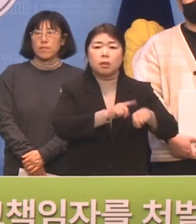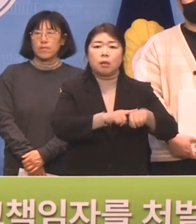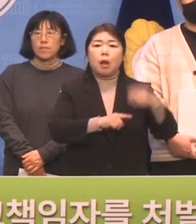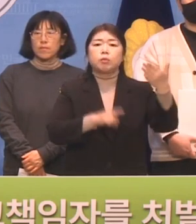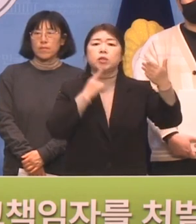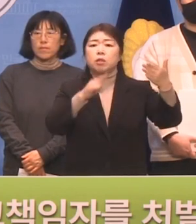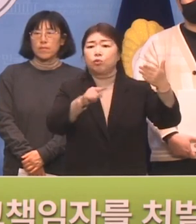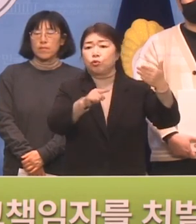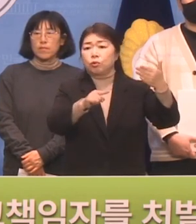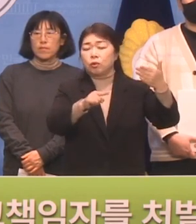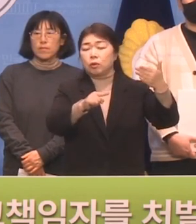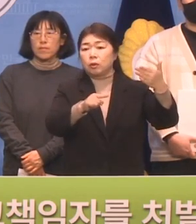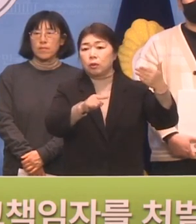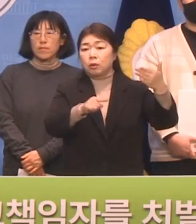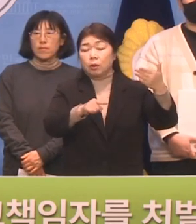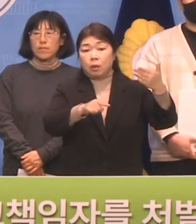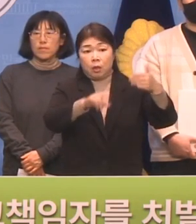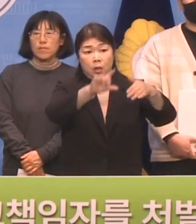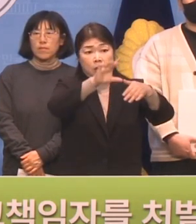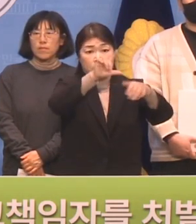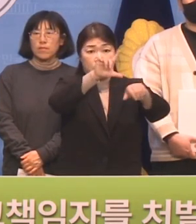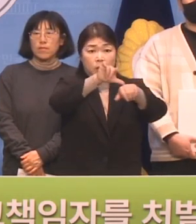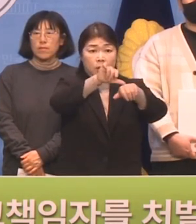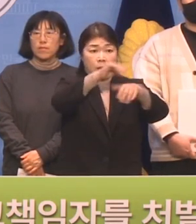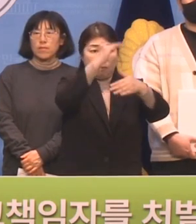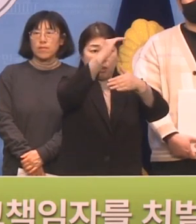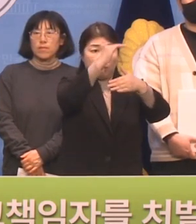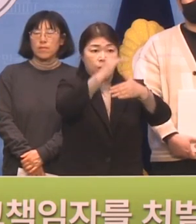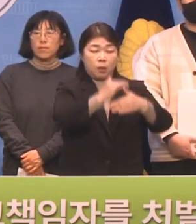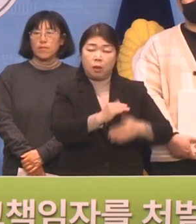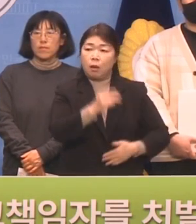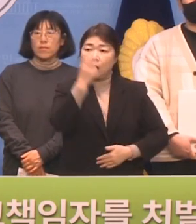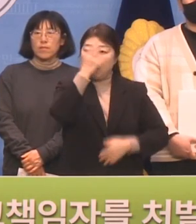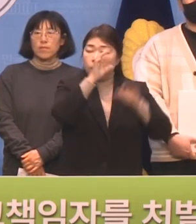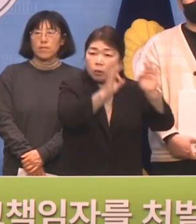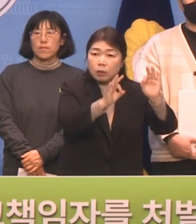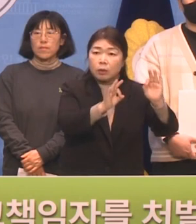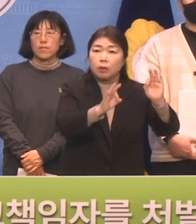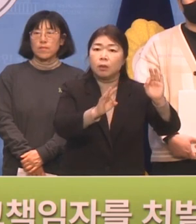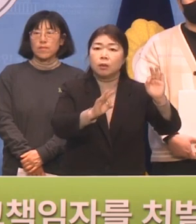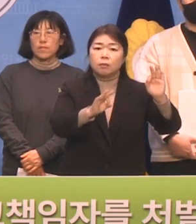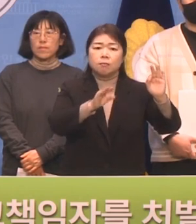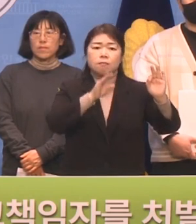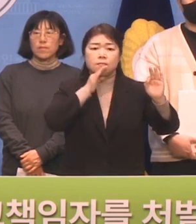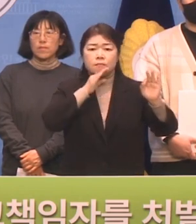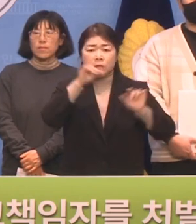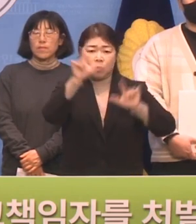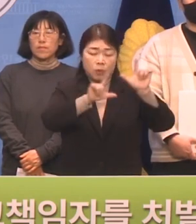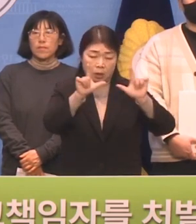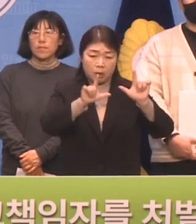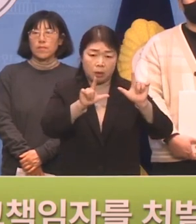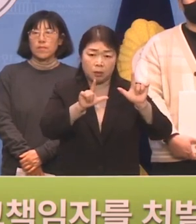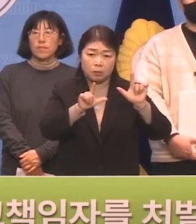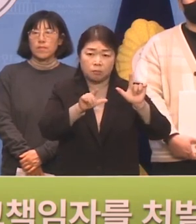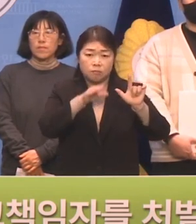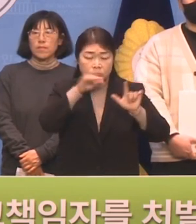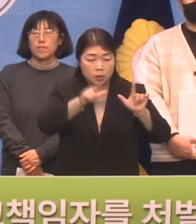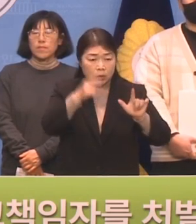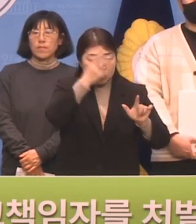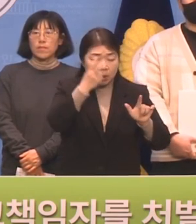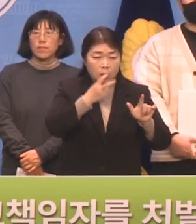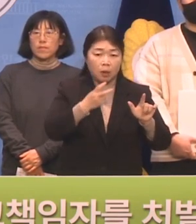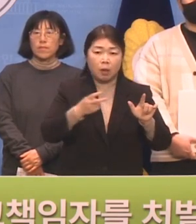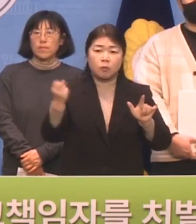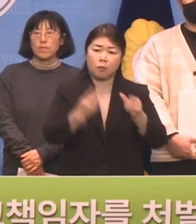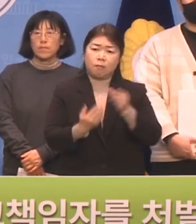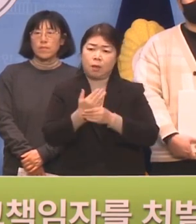나와 있습니다. 이 모든 것들에 대한 조사가 제대로 진행이 되고 그리고 재발방지